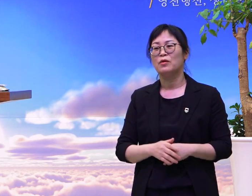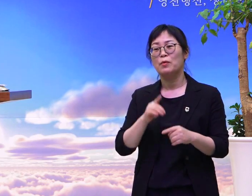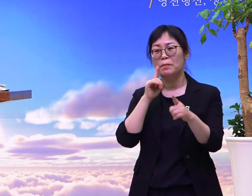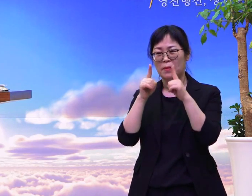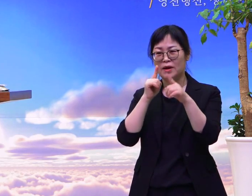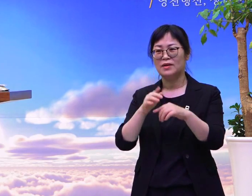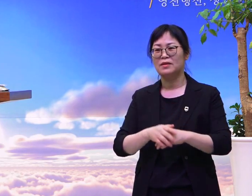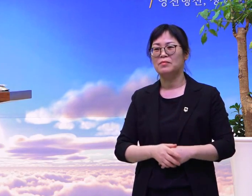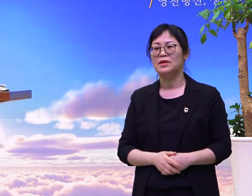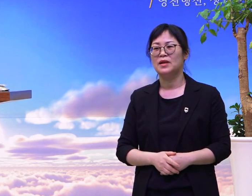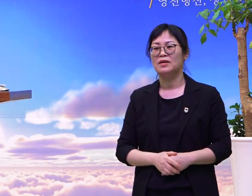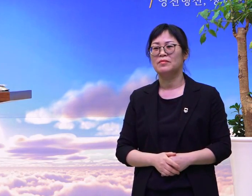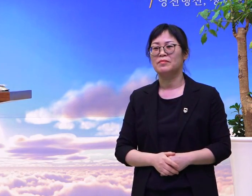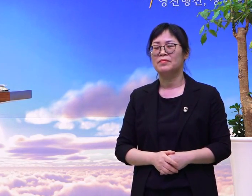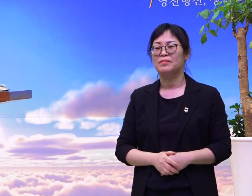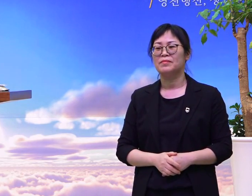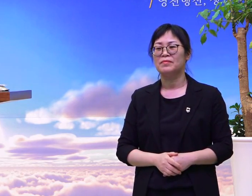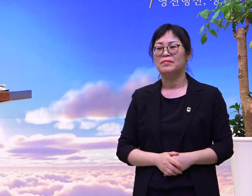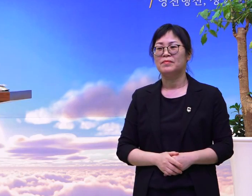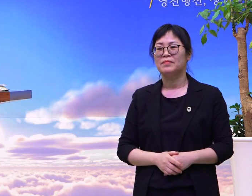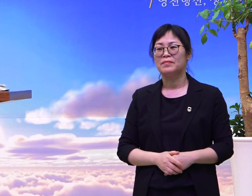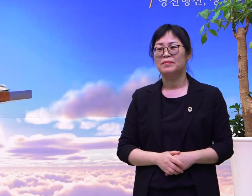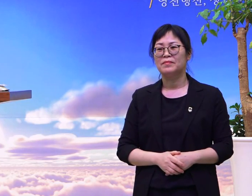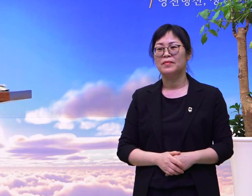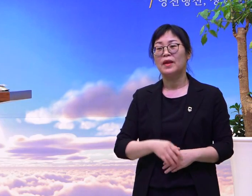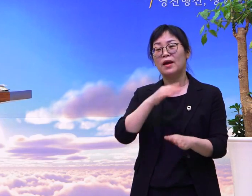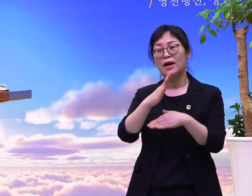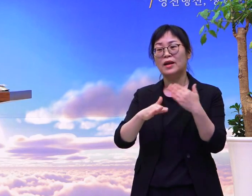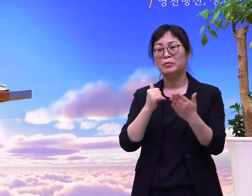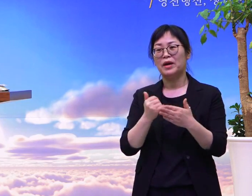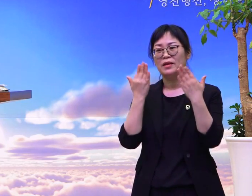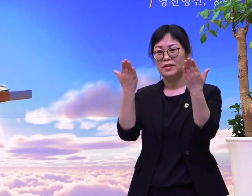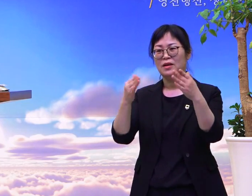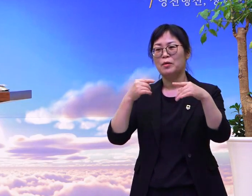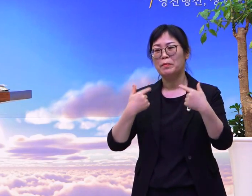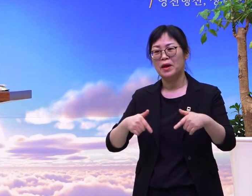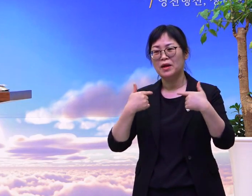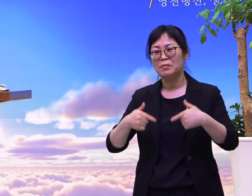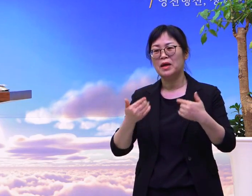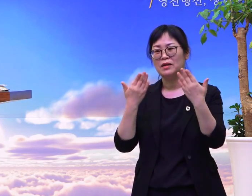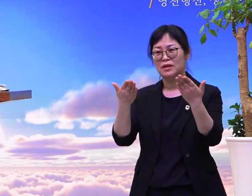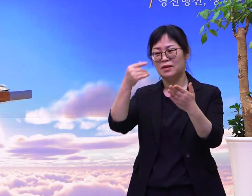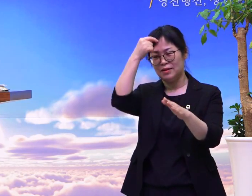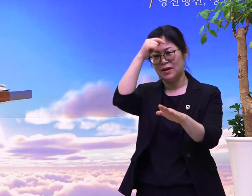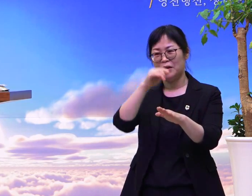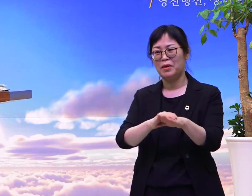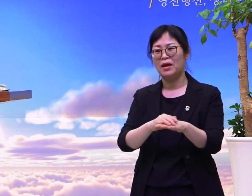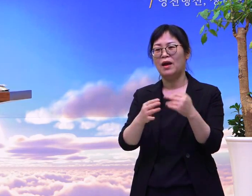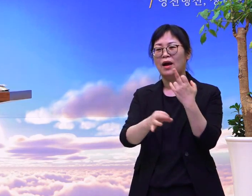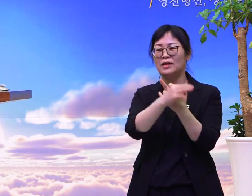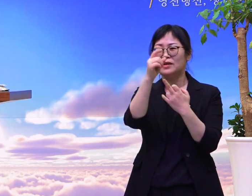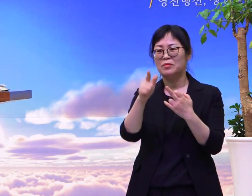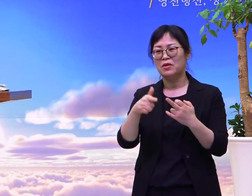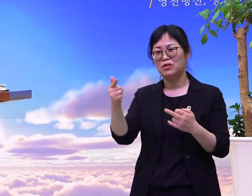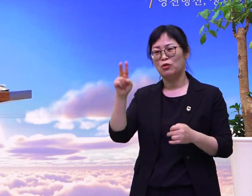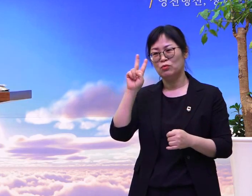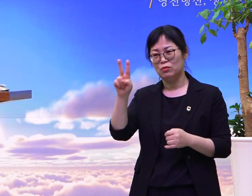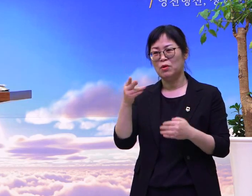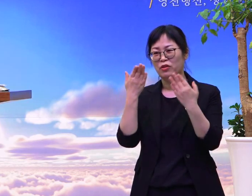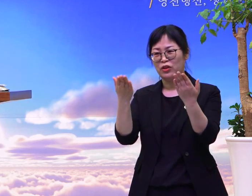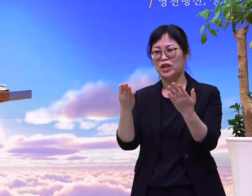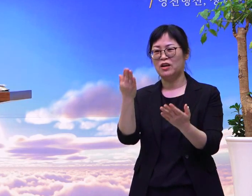하나님 그렇게 단언하셨습니다. 하나님께 드리는 그 매일의 예배, 2번씩이나 드리는 그 매일의 예배, 또